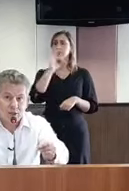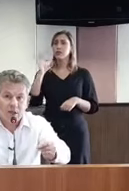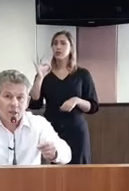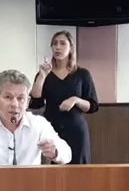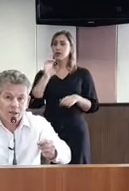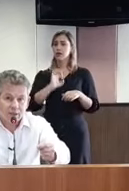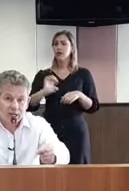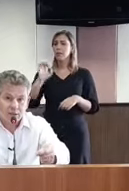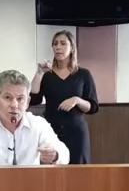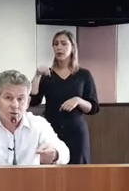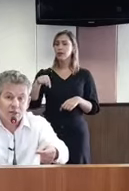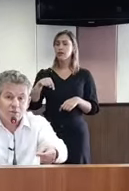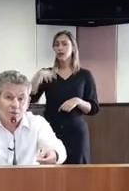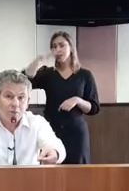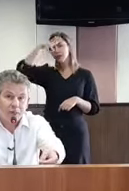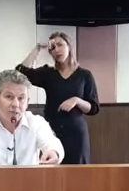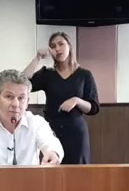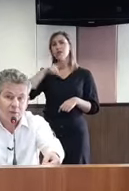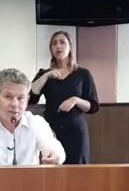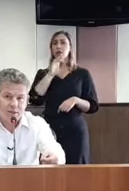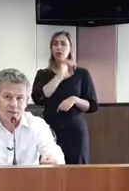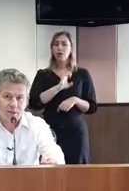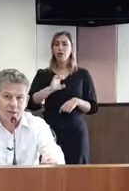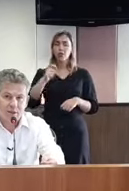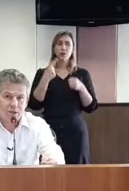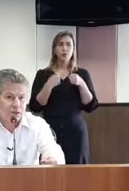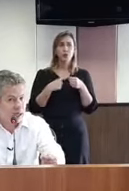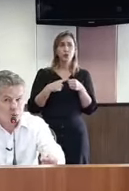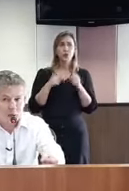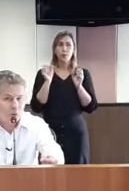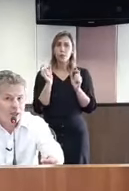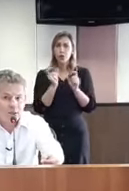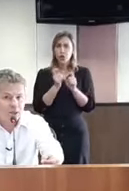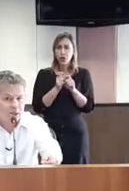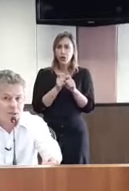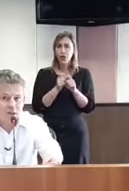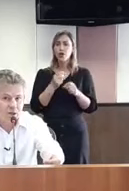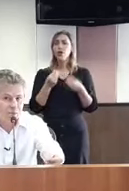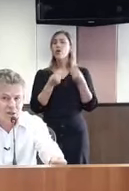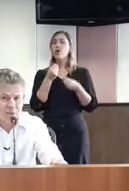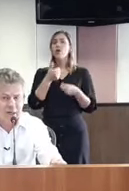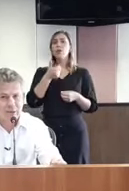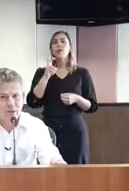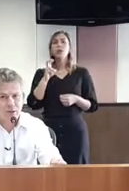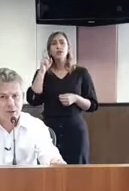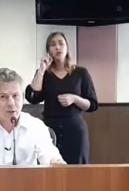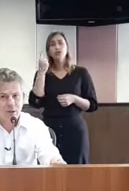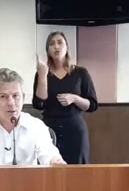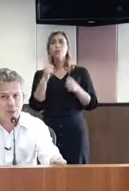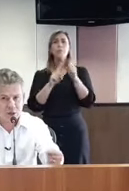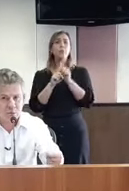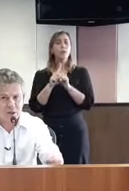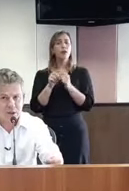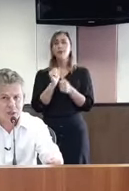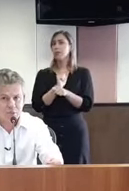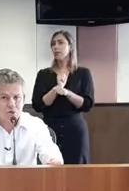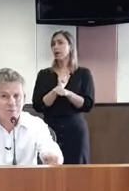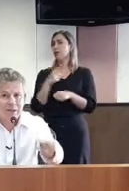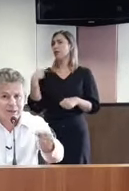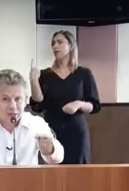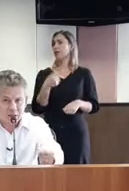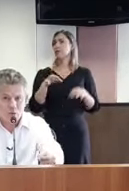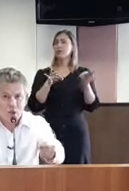empregos nesse estado estão nas micro e pequenas empresas. Esses caras não aguentam 15 dias, um mês parado. Nós